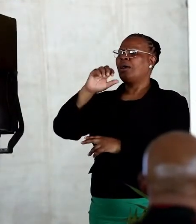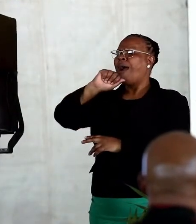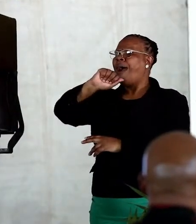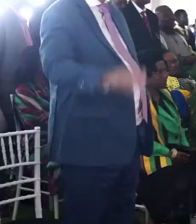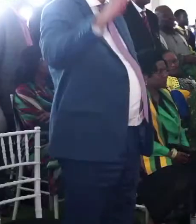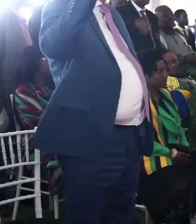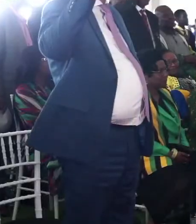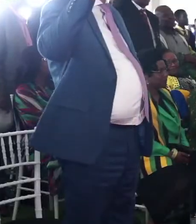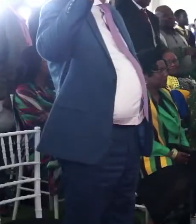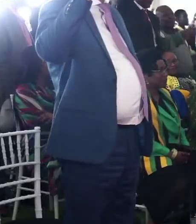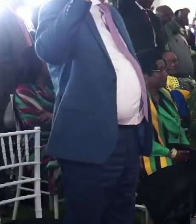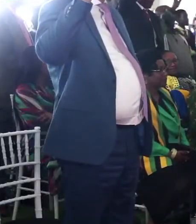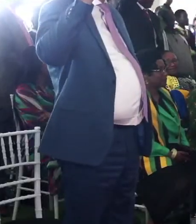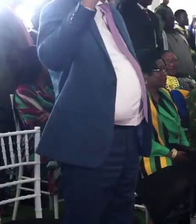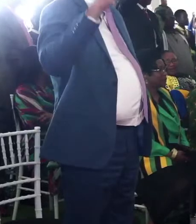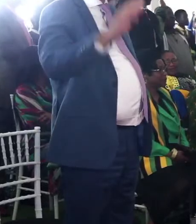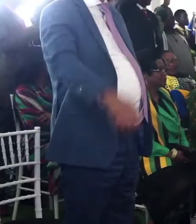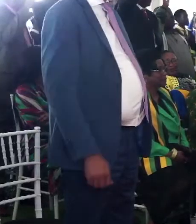Avululwandle.